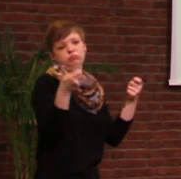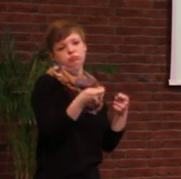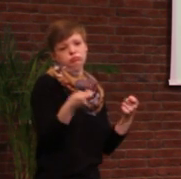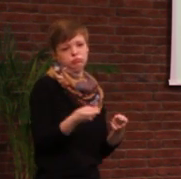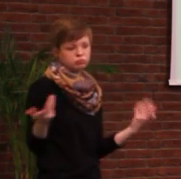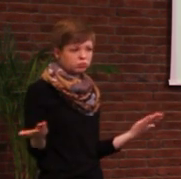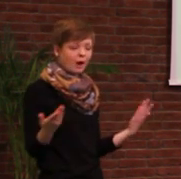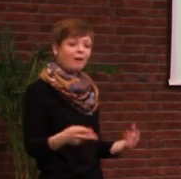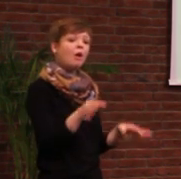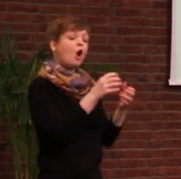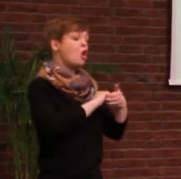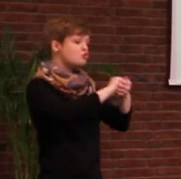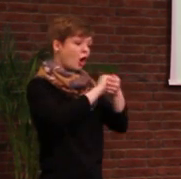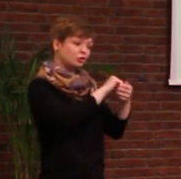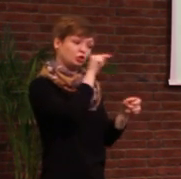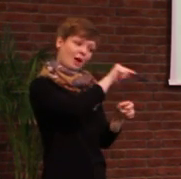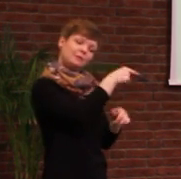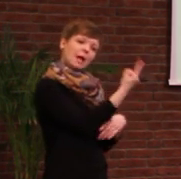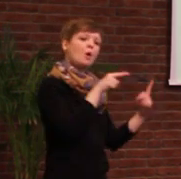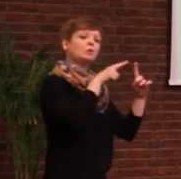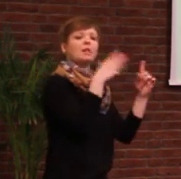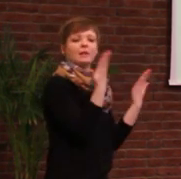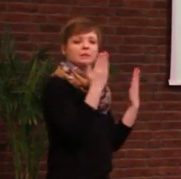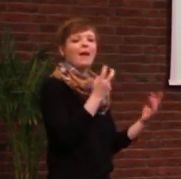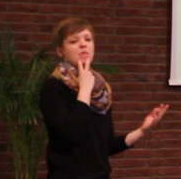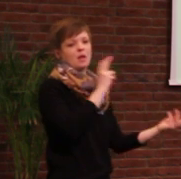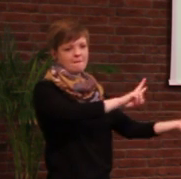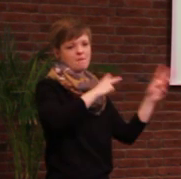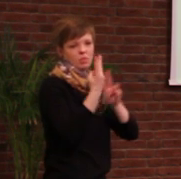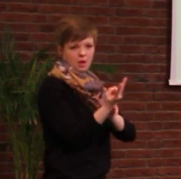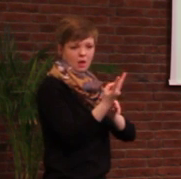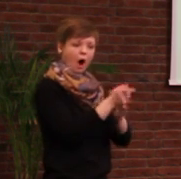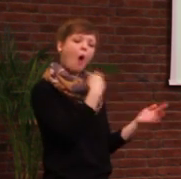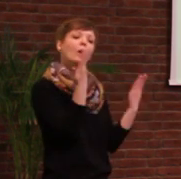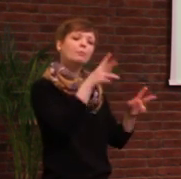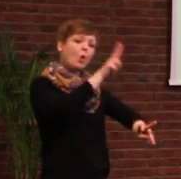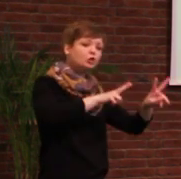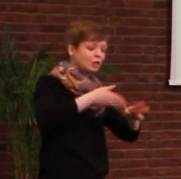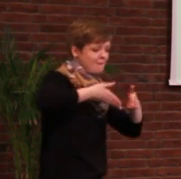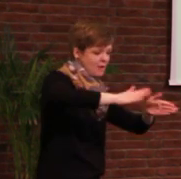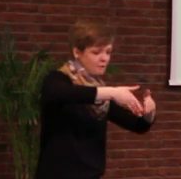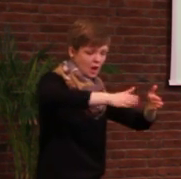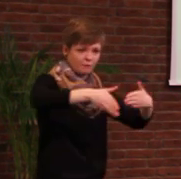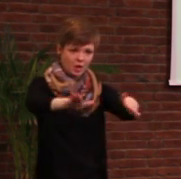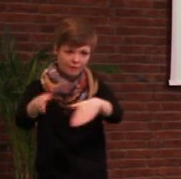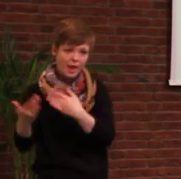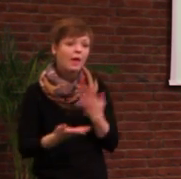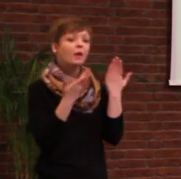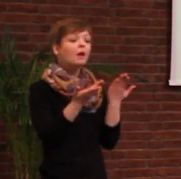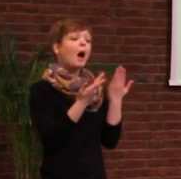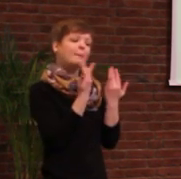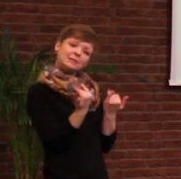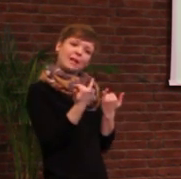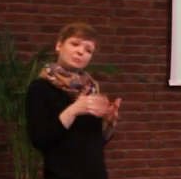Der Genossenschaft geht es um die Energiewende genau wie uns. Sie sieht dafür verschiedene Wege, genau wie wir. Und sie hat sich aufgemacht, um einen dieser Wege möglich zu